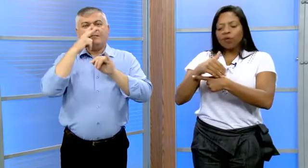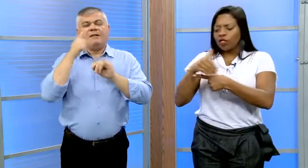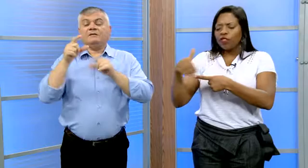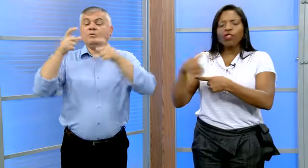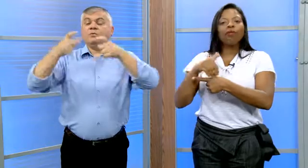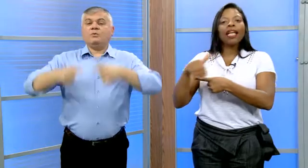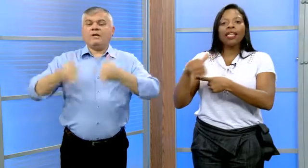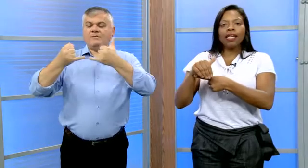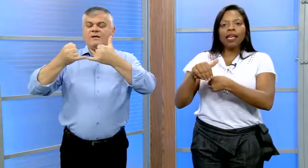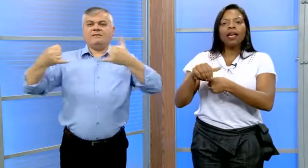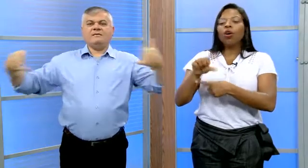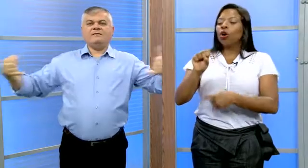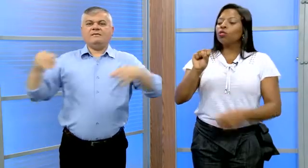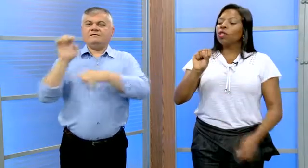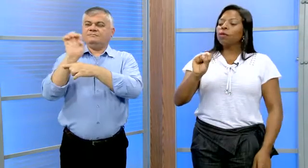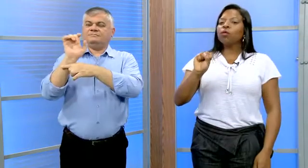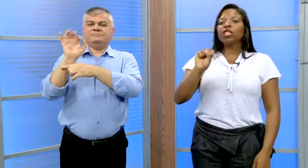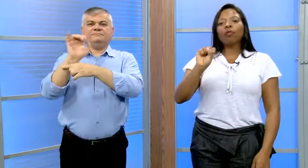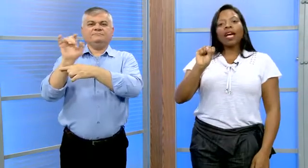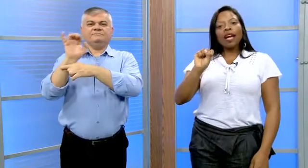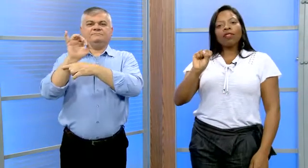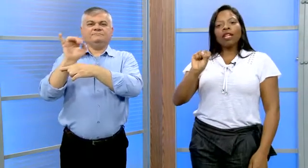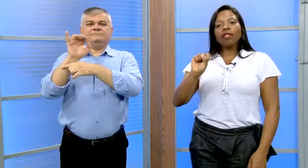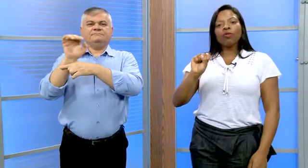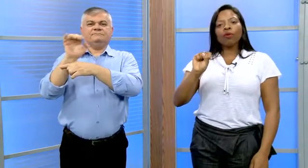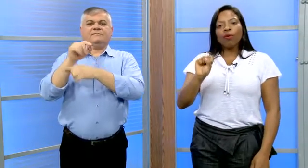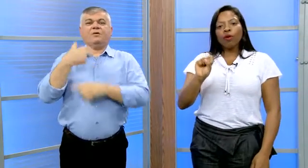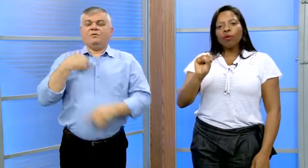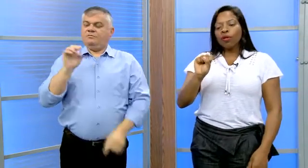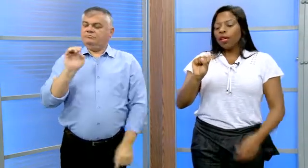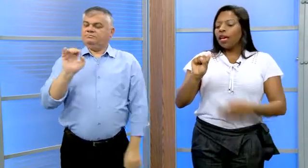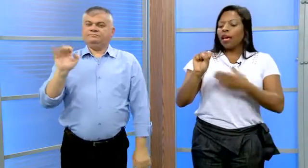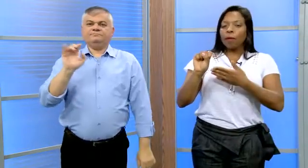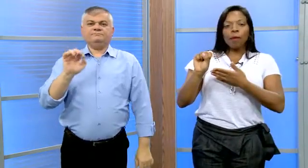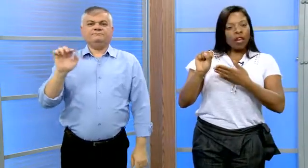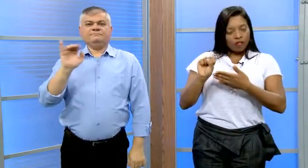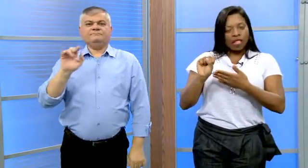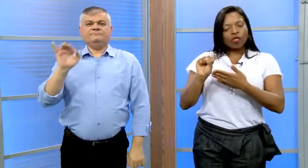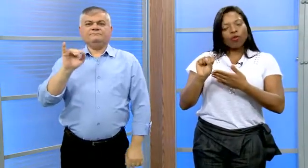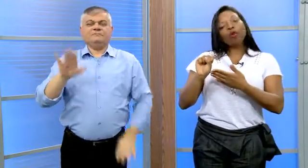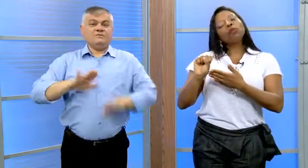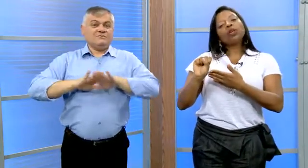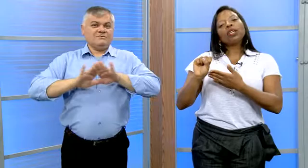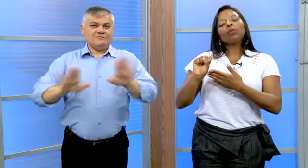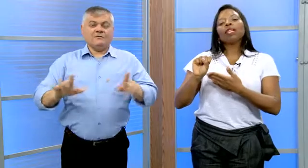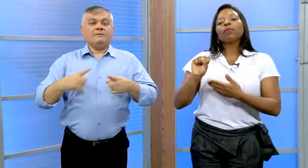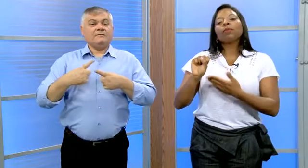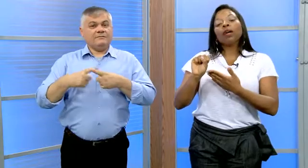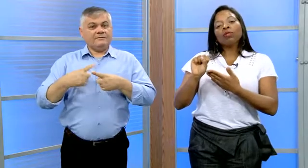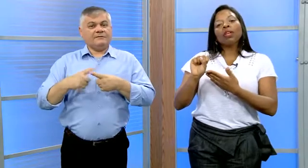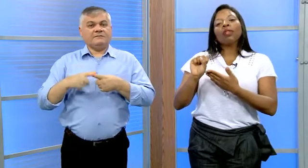se fosse uma linha, ou simplesmente parado ao lado do corpo, à frente do corpo, um pouquinho mais ao seu